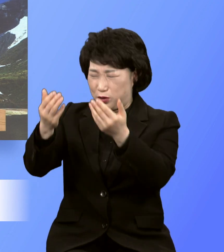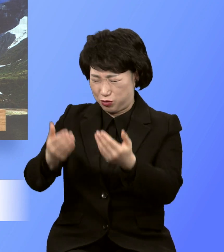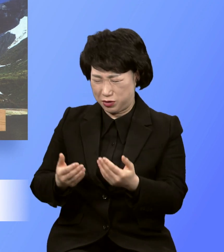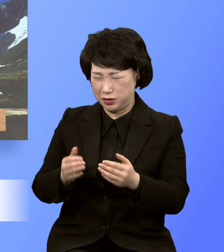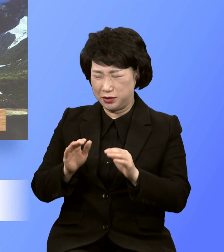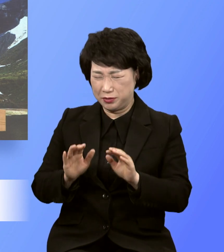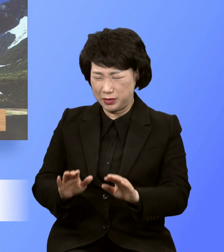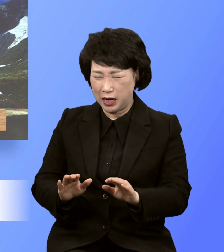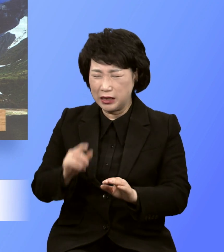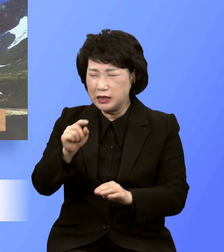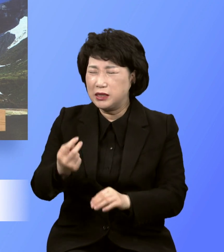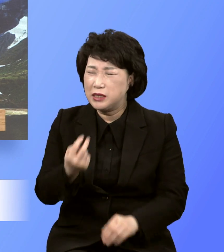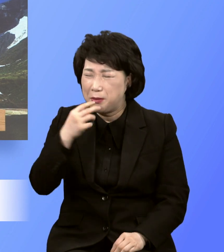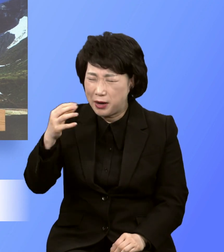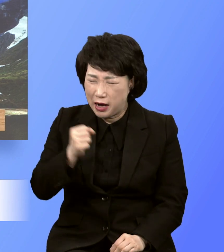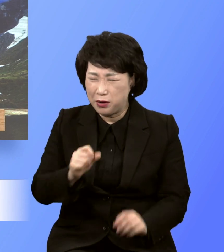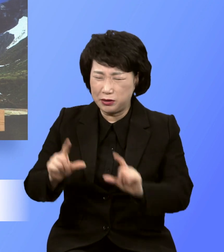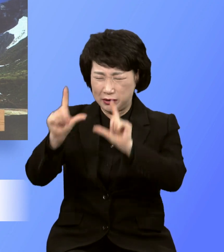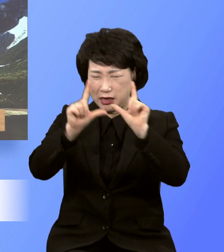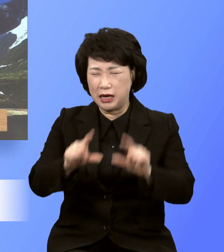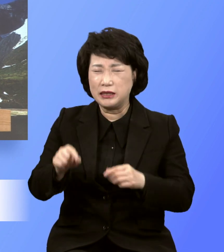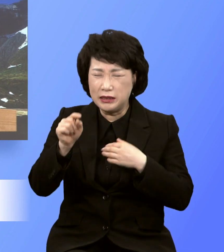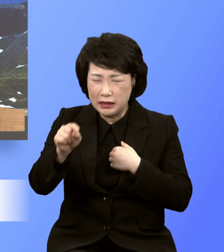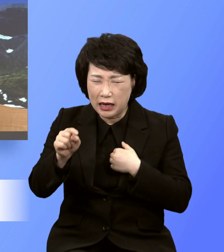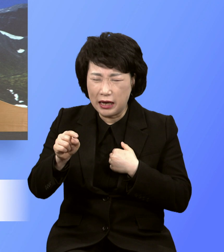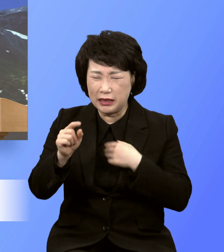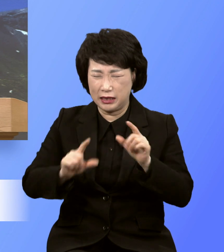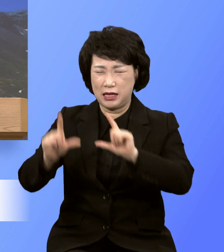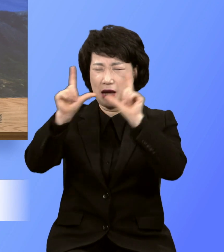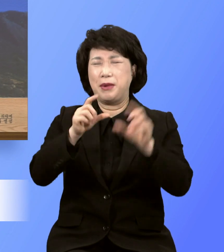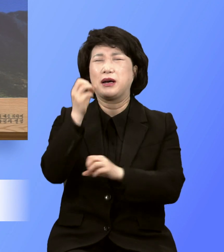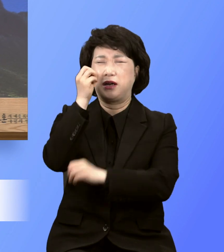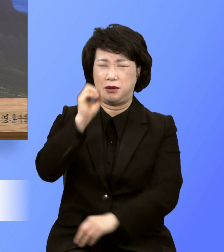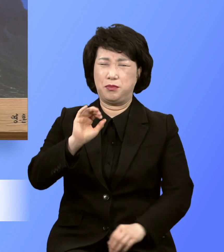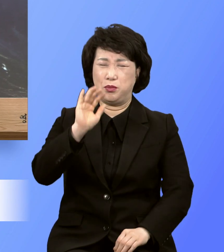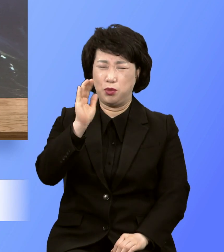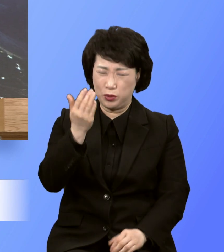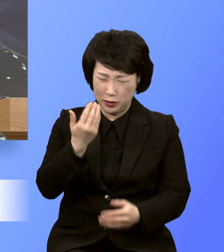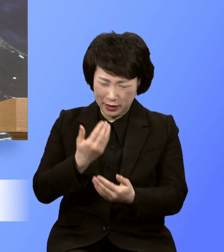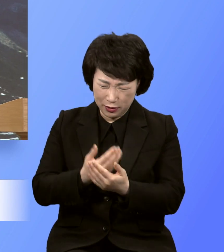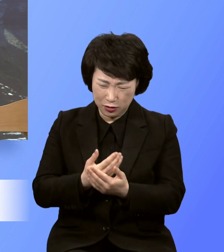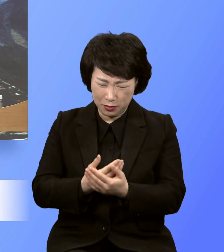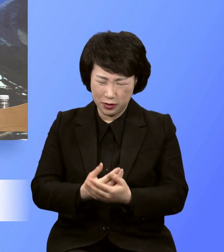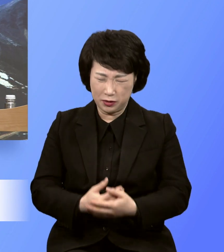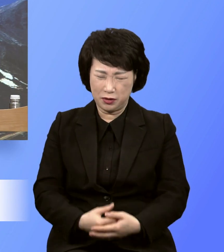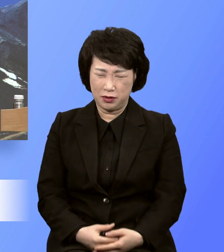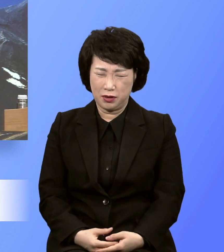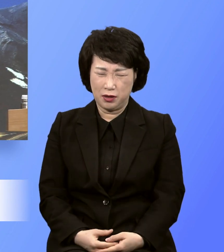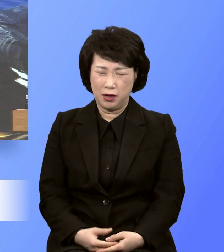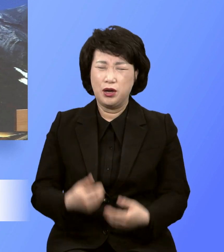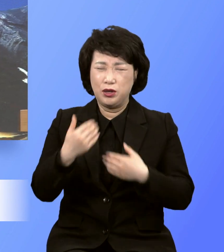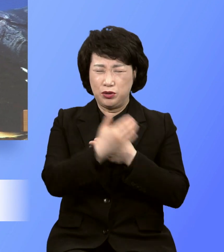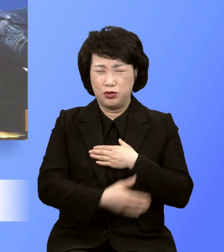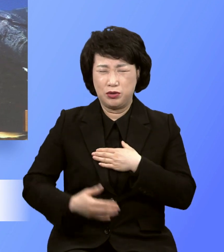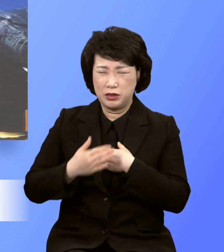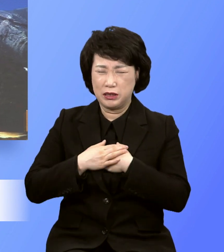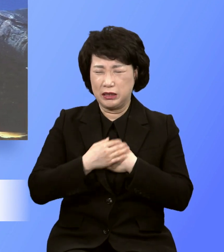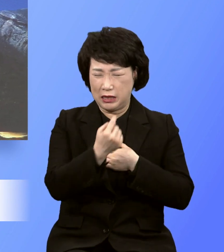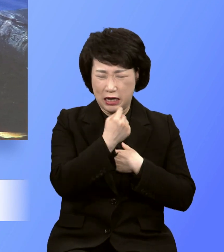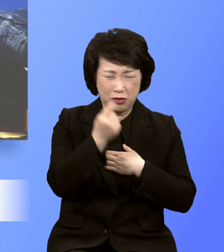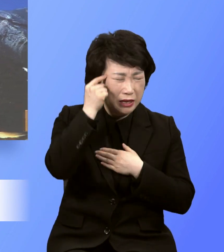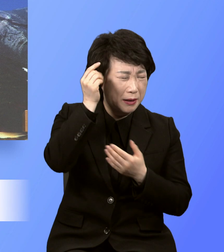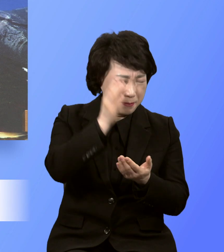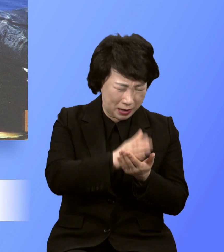주셨으니 그 생명으로 사는 것이 나의 삶의 본질이 되게 하옵소서. 육신을 나라고